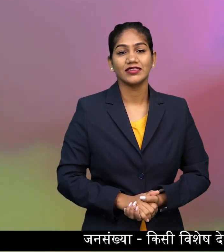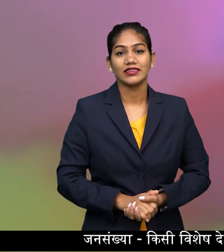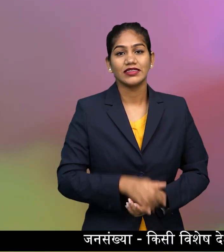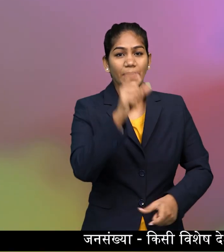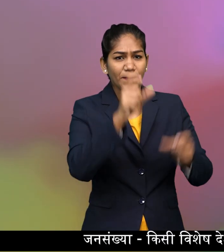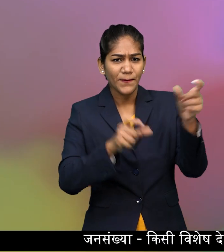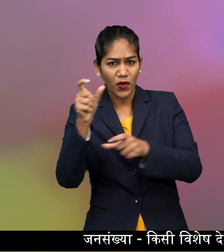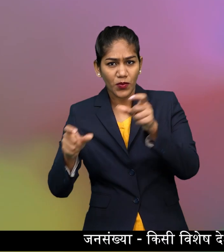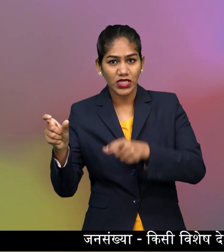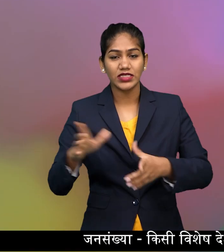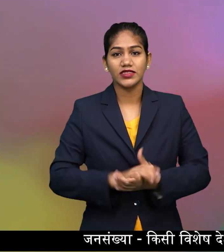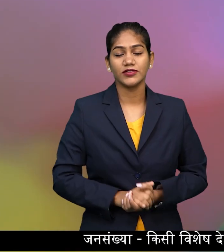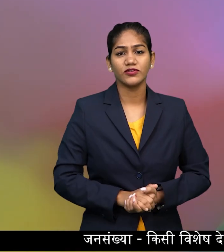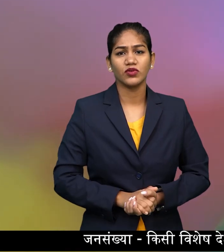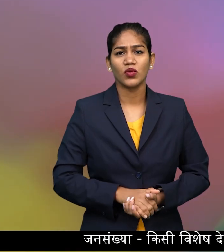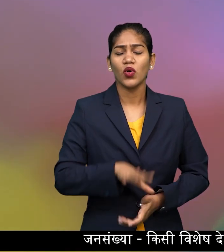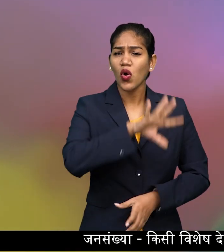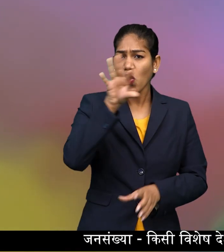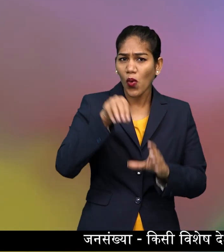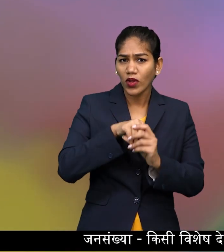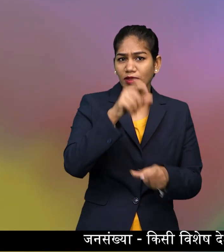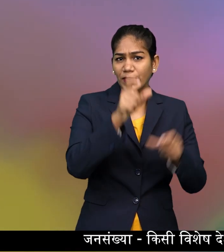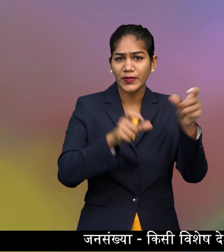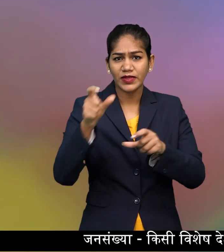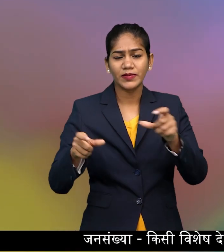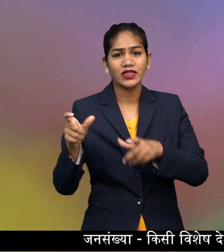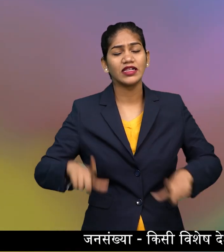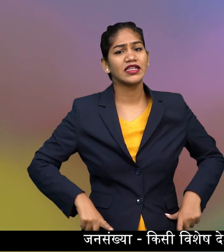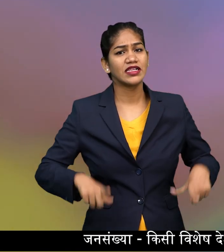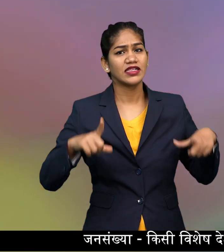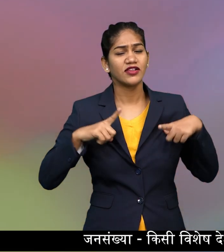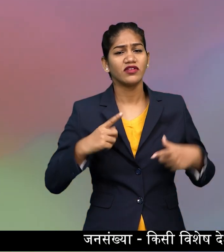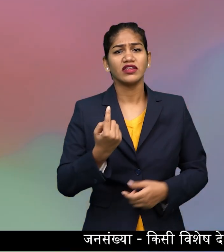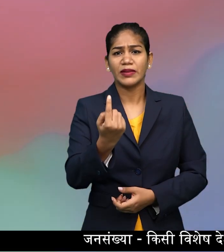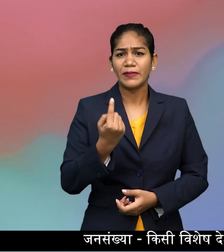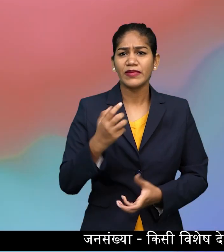जनसंख्या किसी विशेष देश, क्षेत्र या स्थान पर रहने वाले सभी लोग।